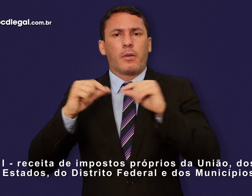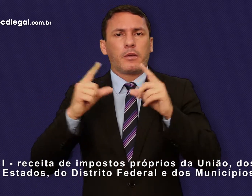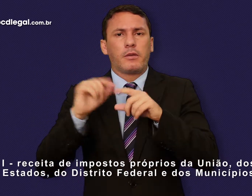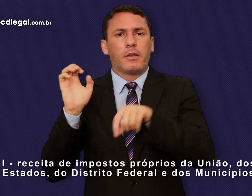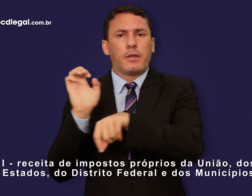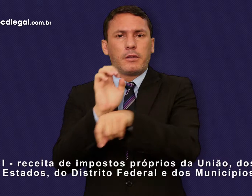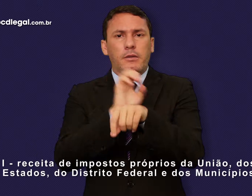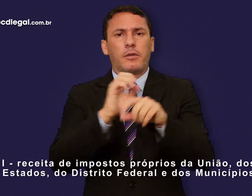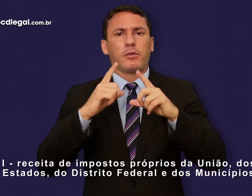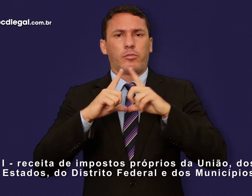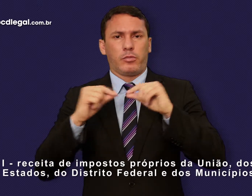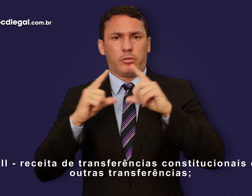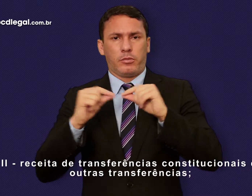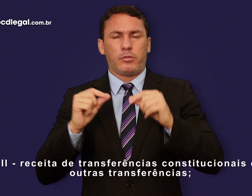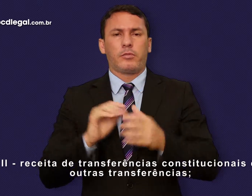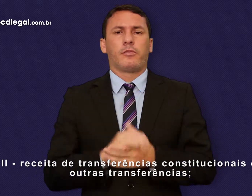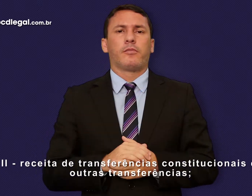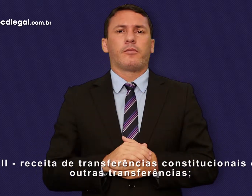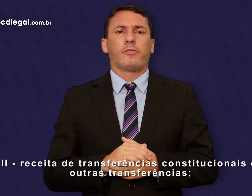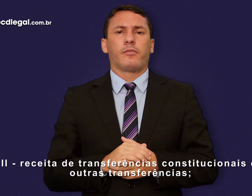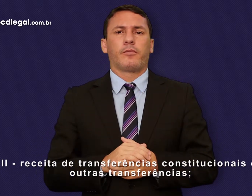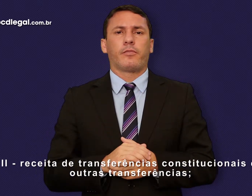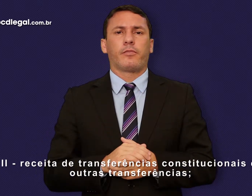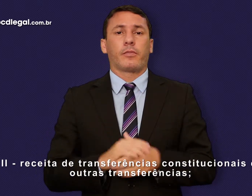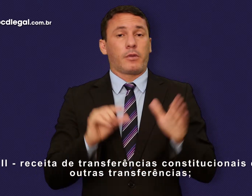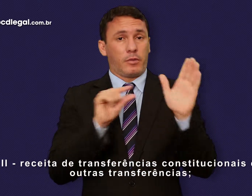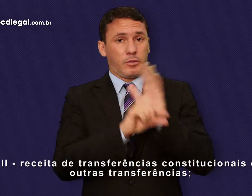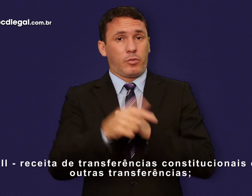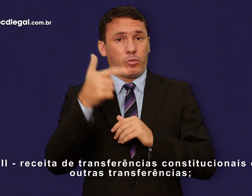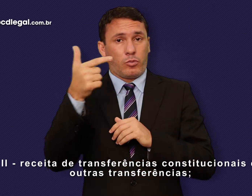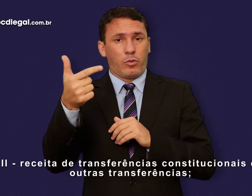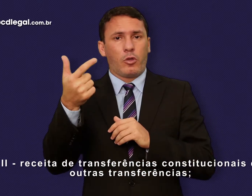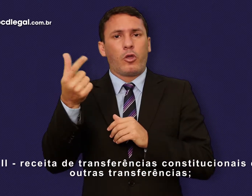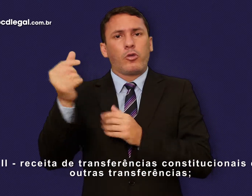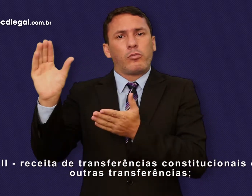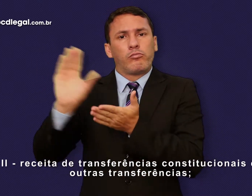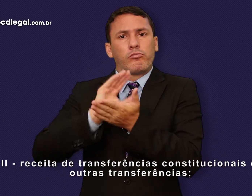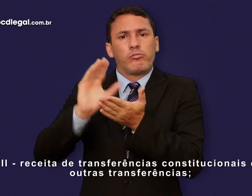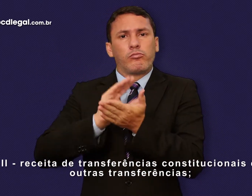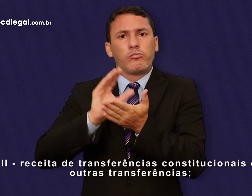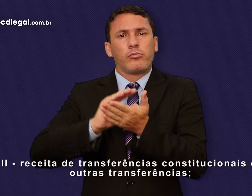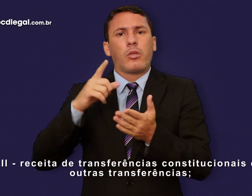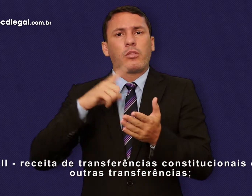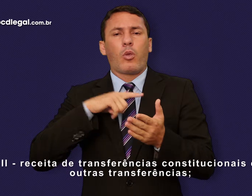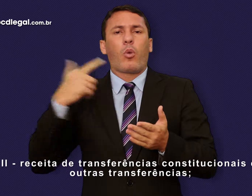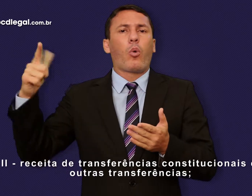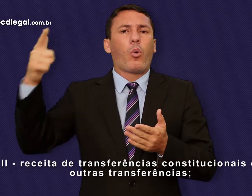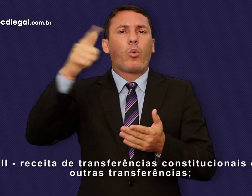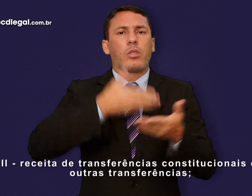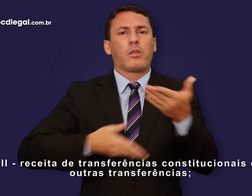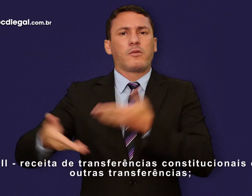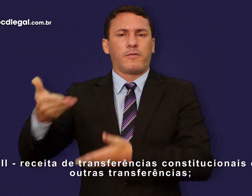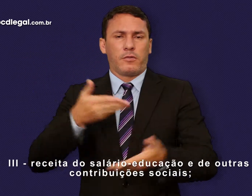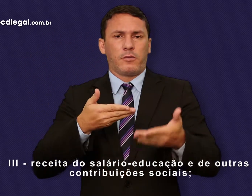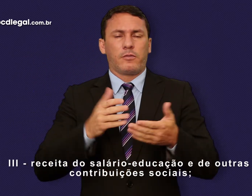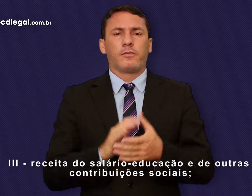e dos municípios. Inciso 2. Receita de transferências constitucionais e outras transferências. Inciso